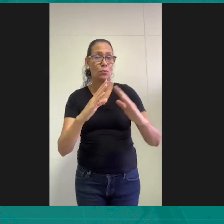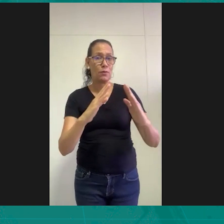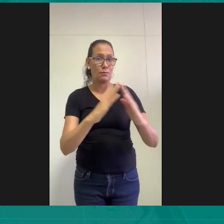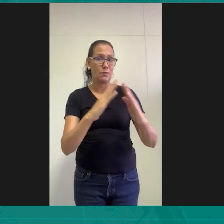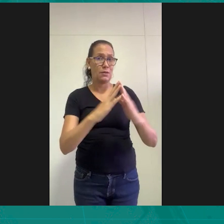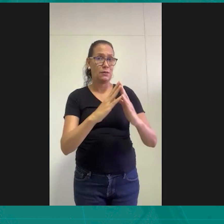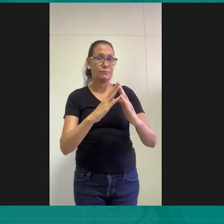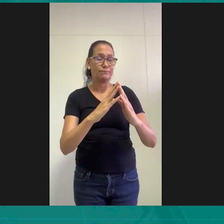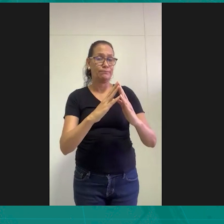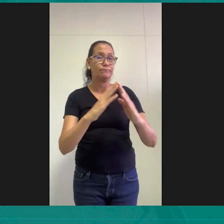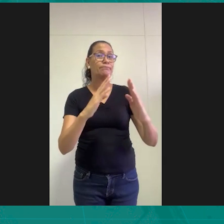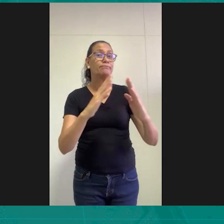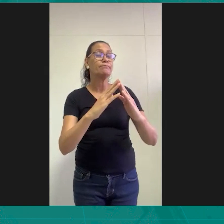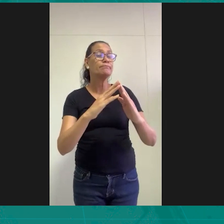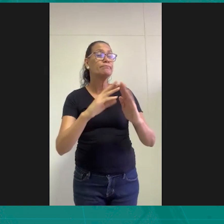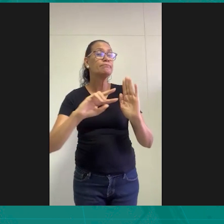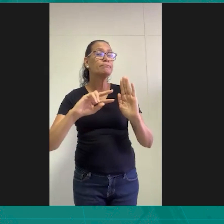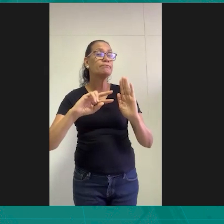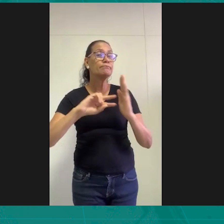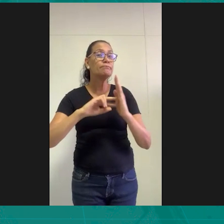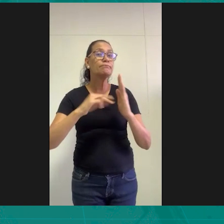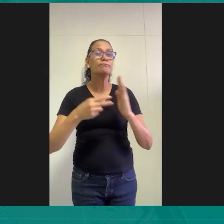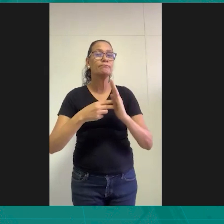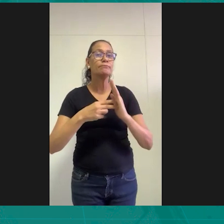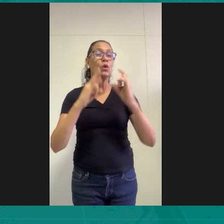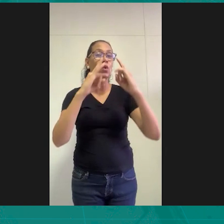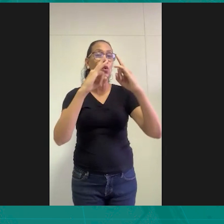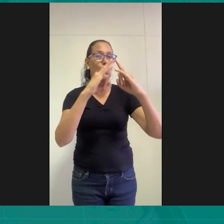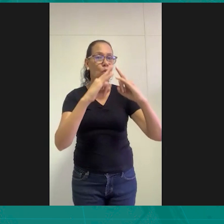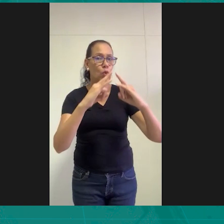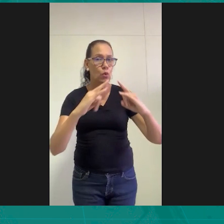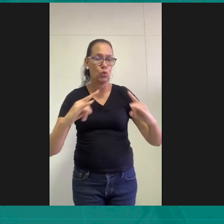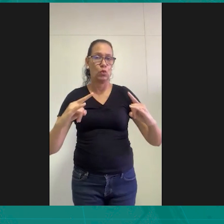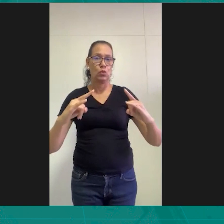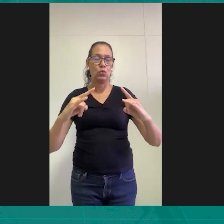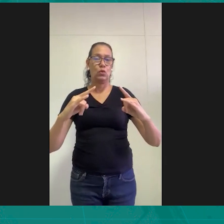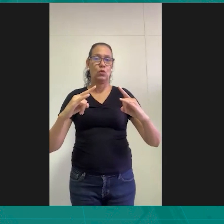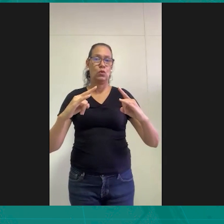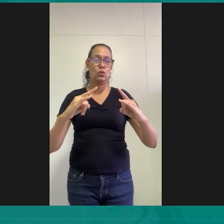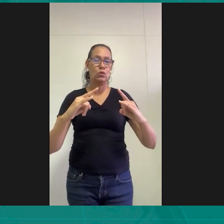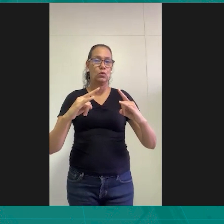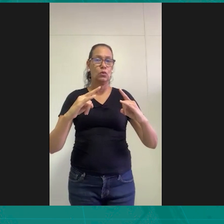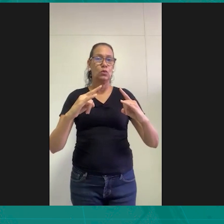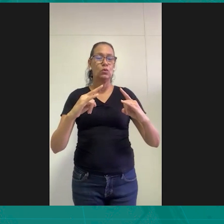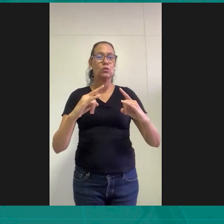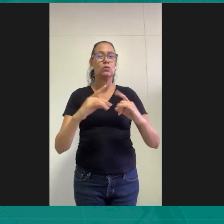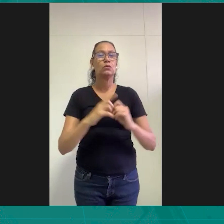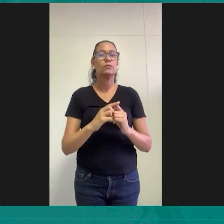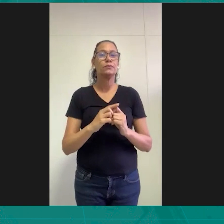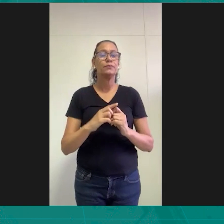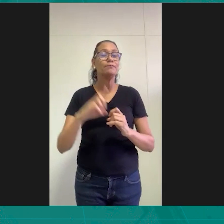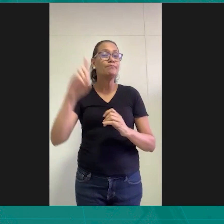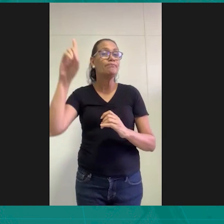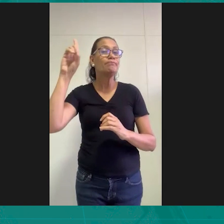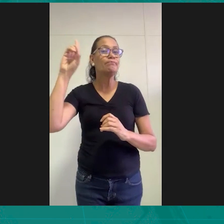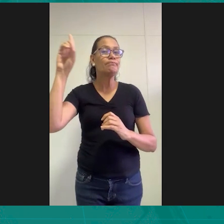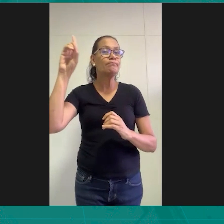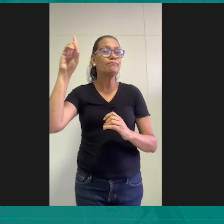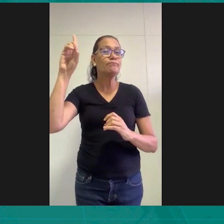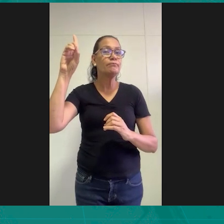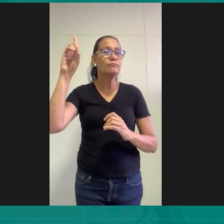habitação? Era o templo, né, que Deus pôs no coração de Davi